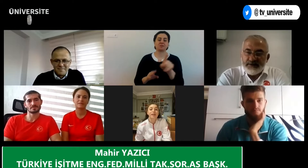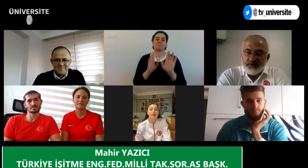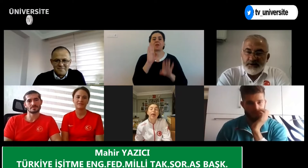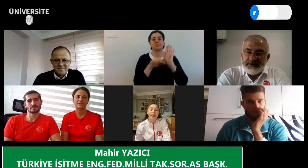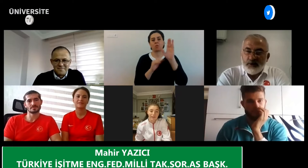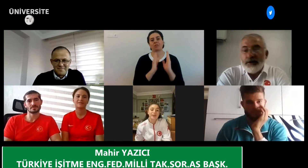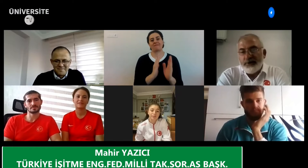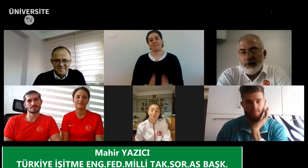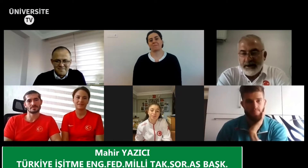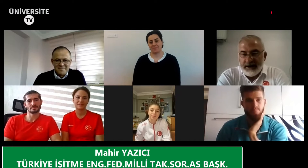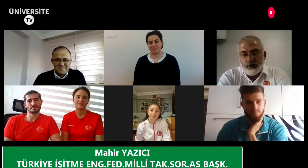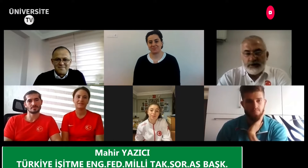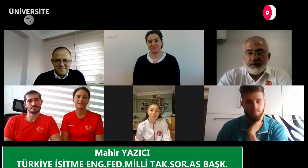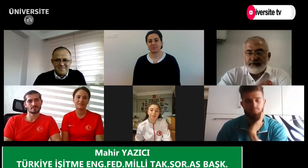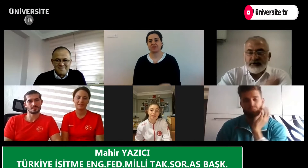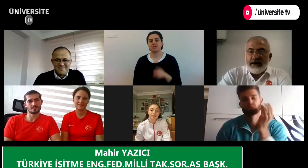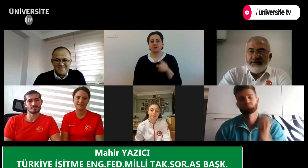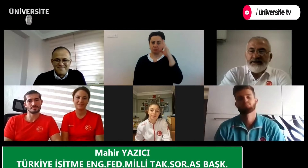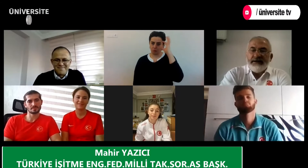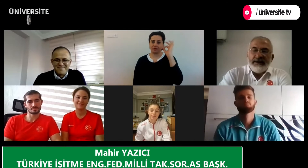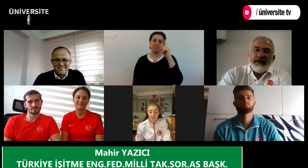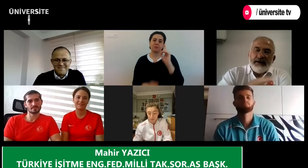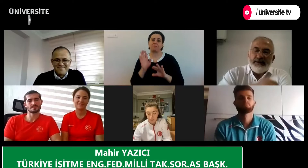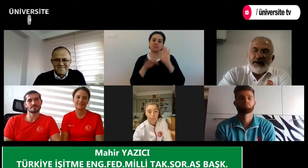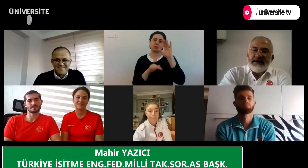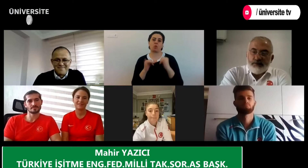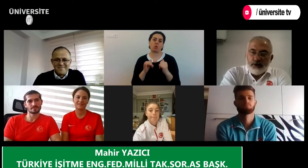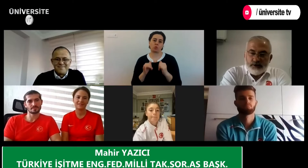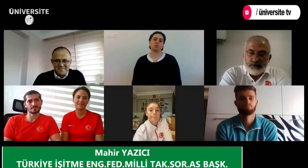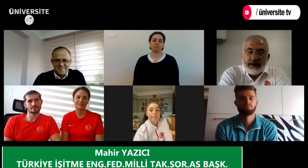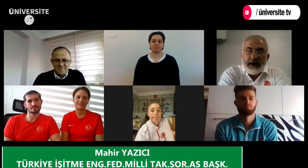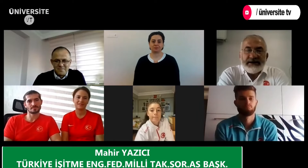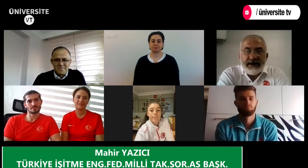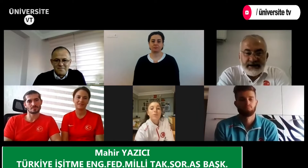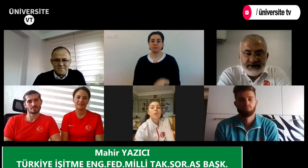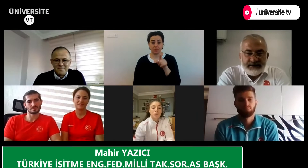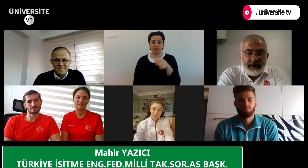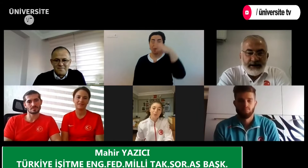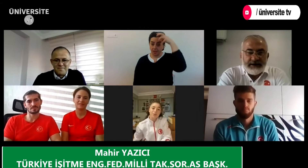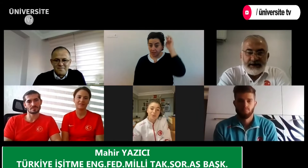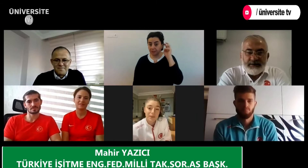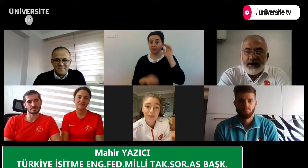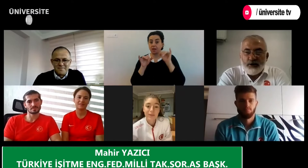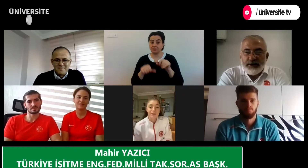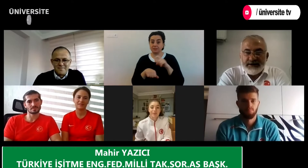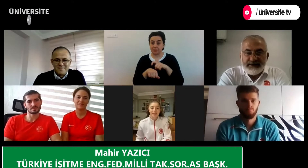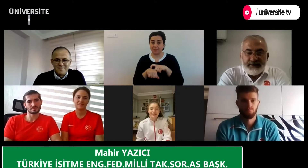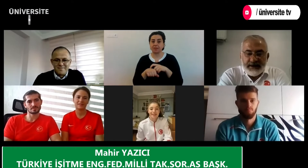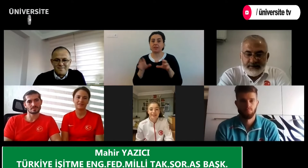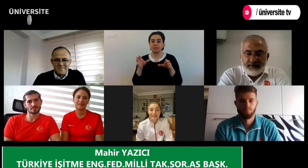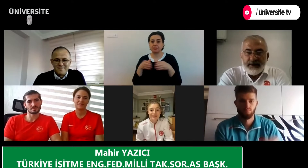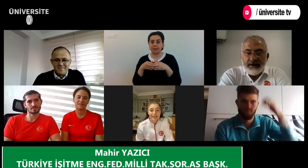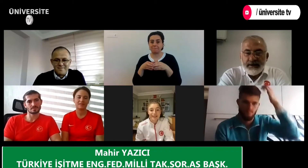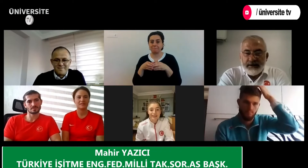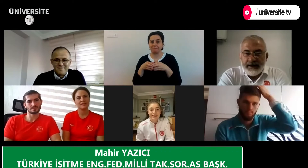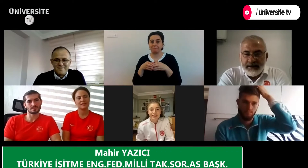destek vermişti oyun. Ondan dolayı yani. Yoksa profesyonel bir basketbolcudur. Ayrıca Ecrin hangi takımlarda oynadığını da